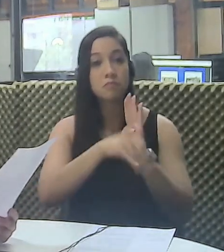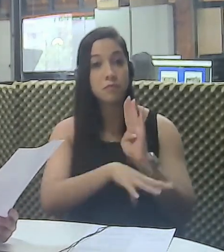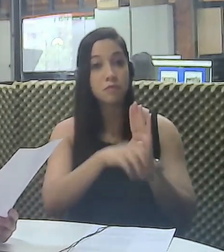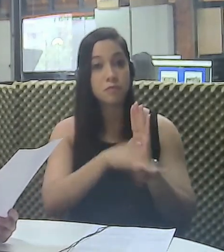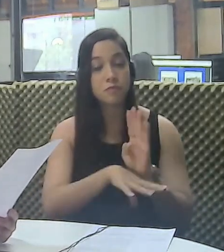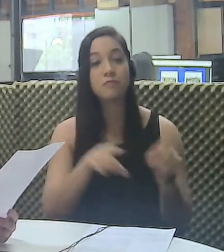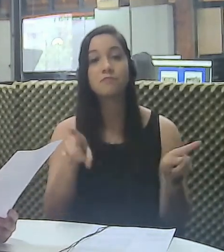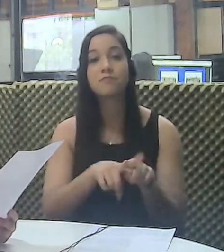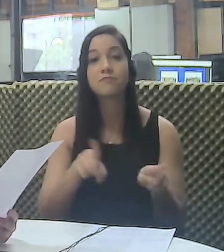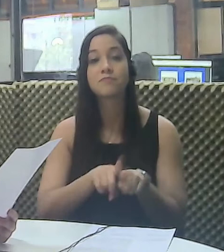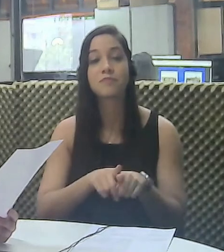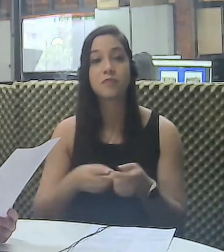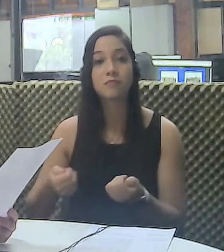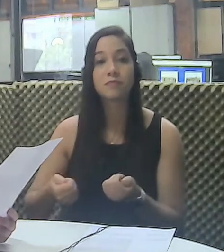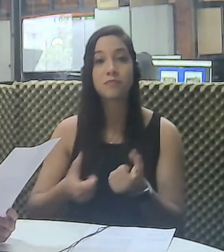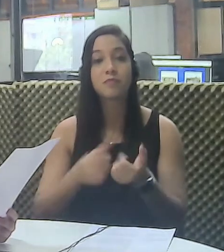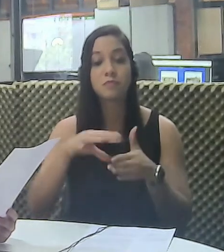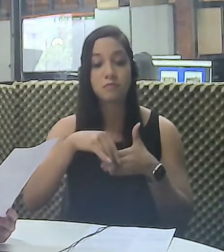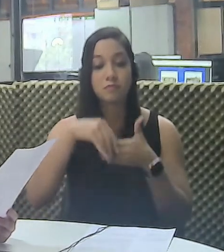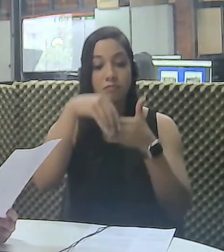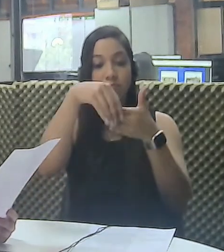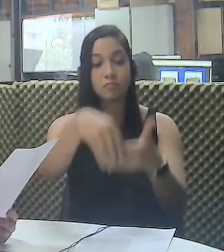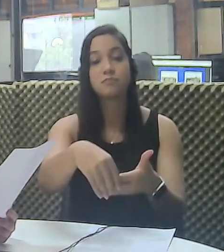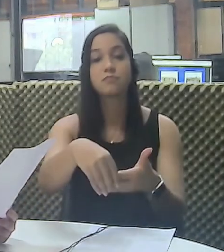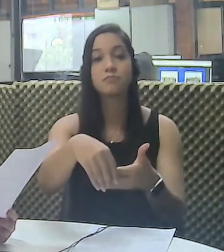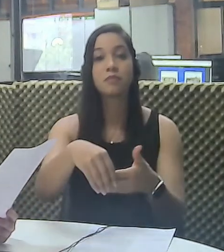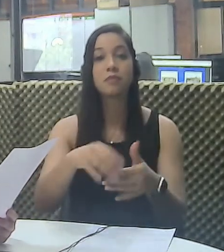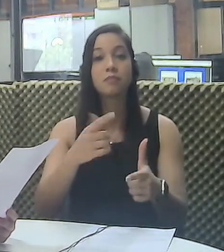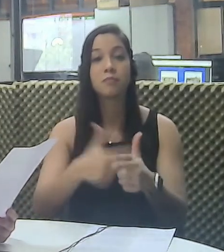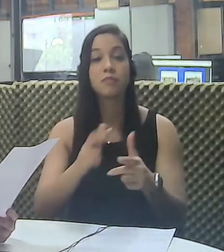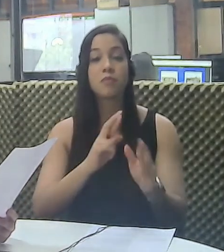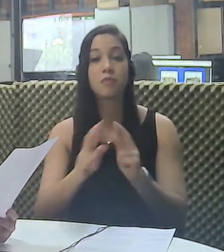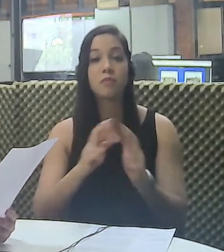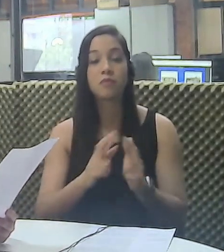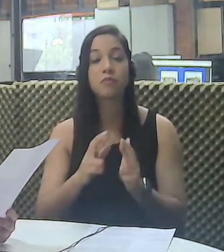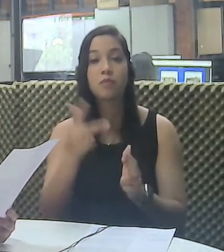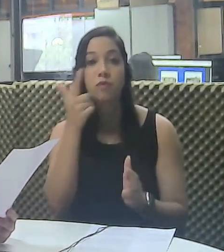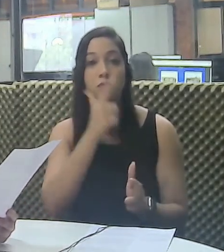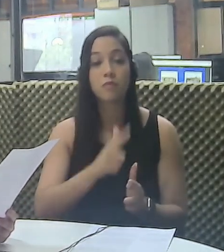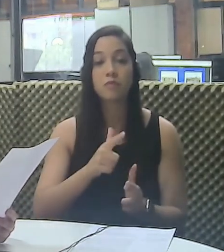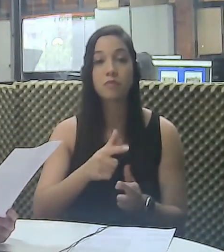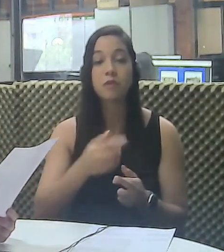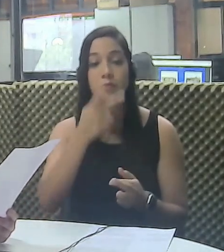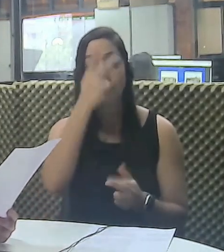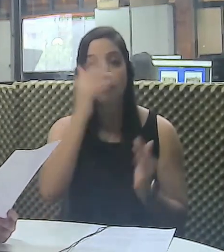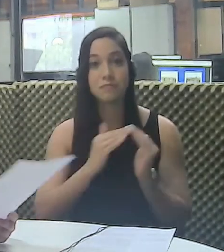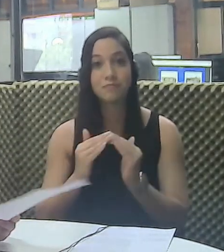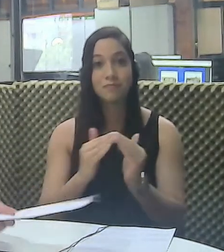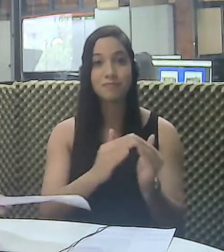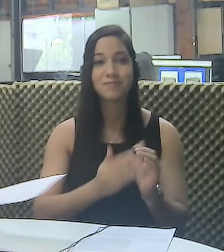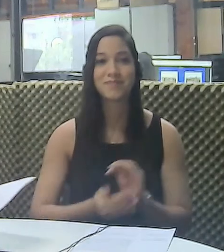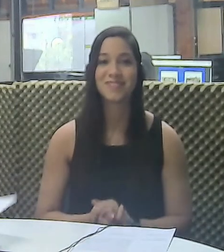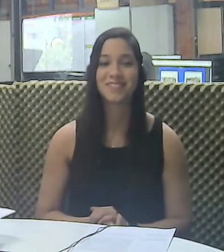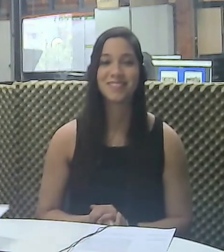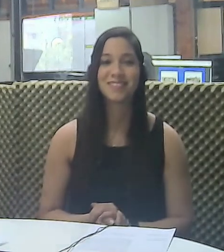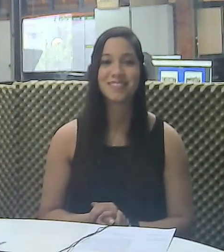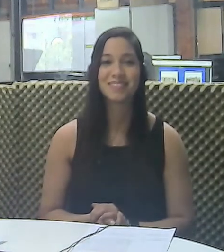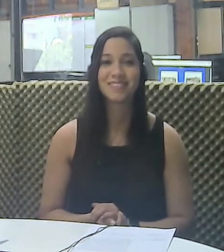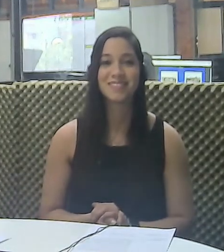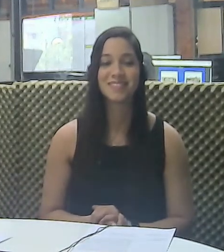benefícios além de fornecimento de encaminhamentos para solucionar demandas apresentadas pelos moradores